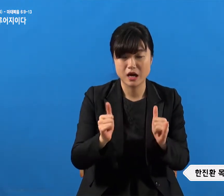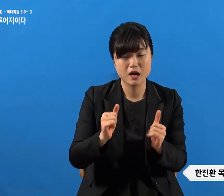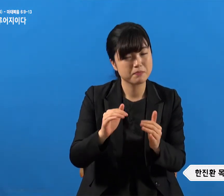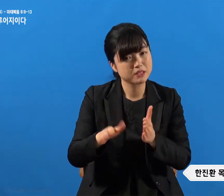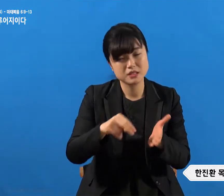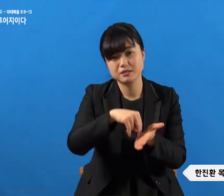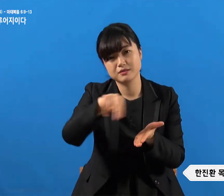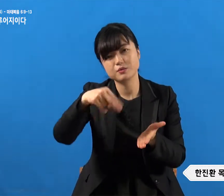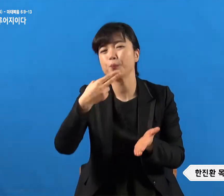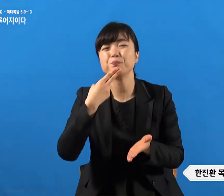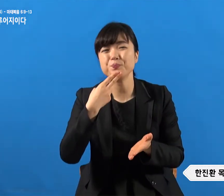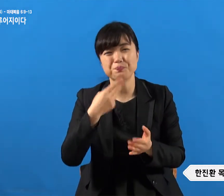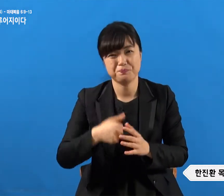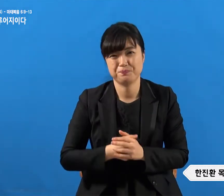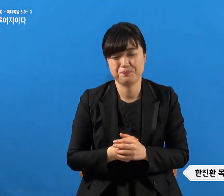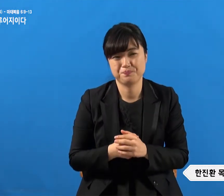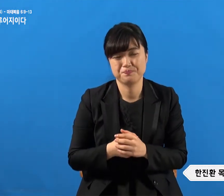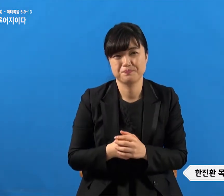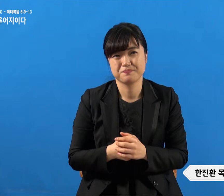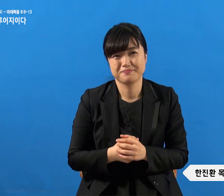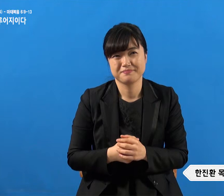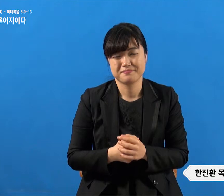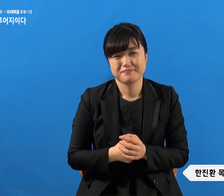사람은 길을 잃지 않습니다.